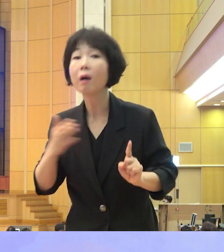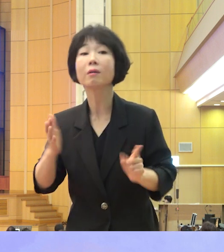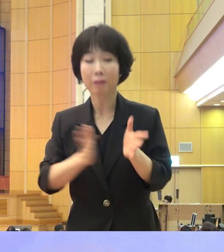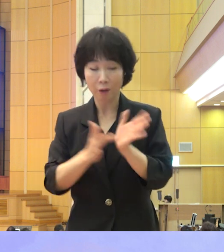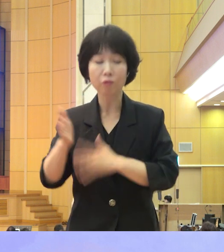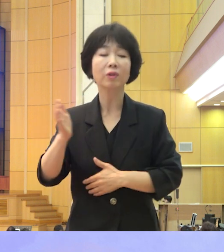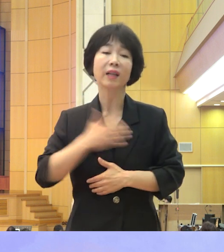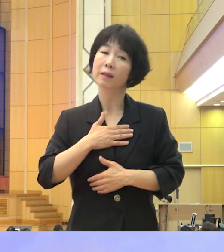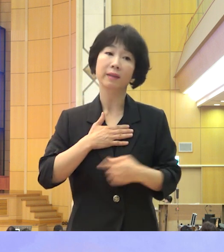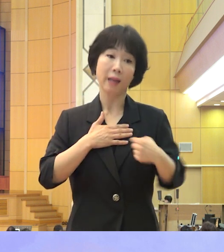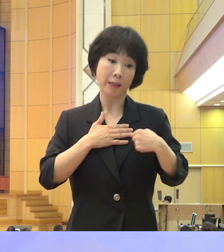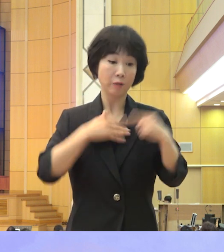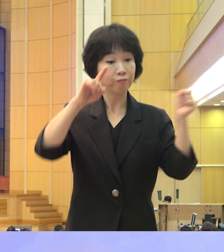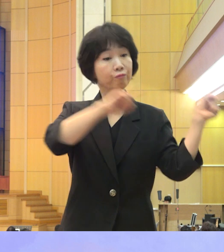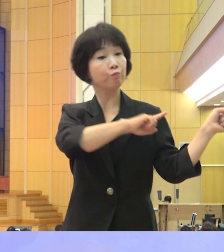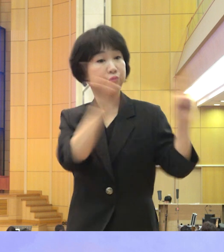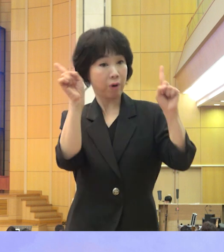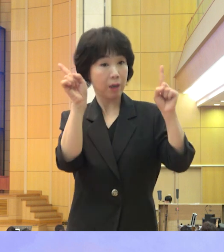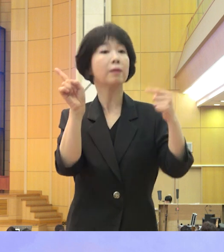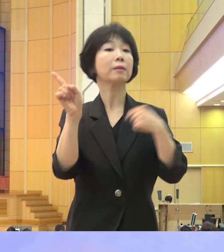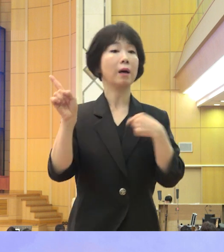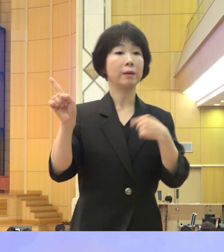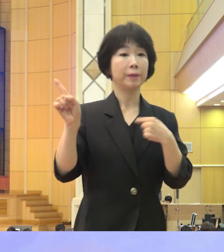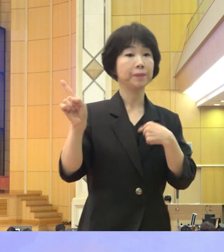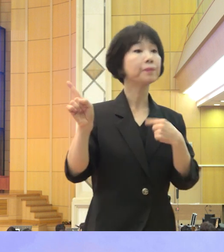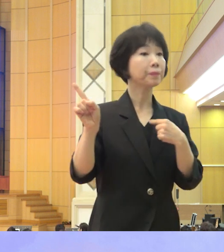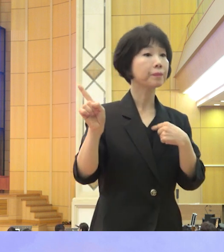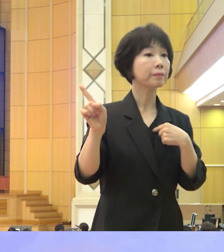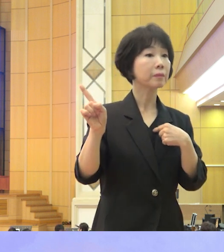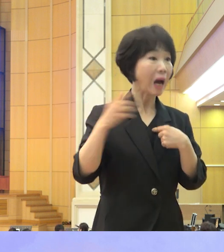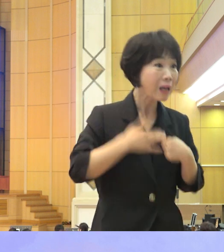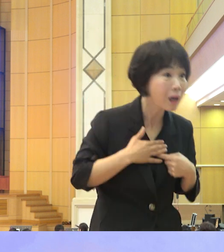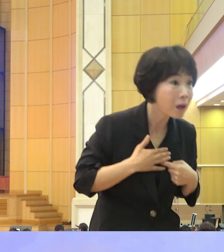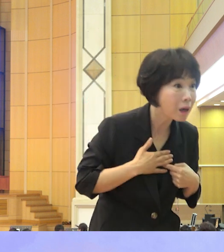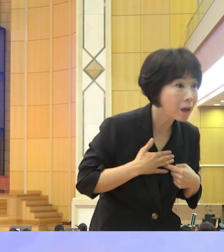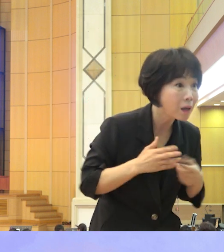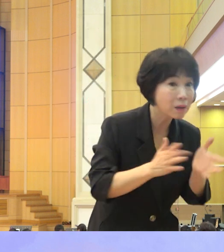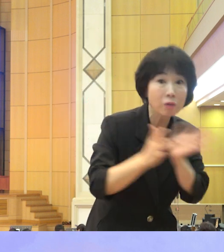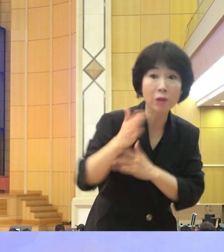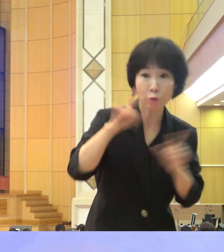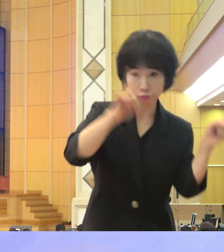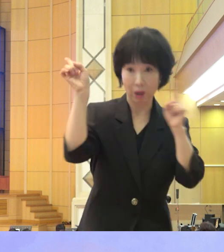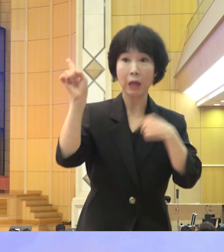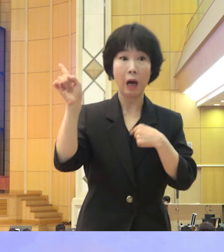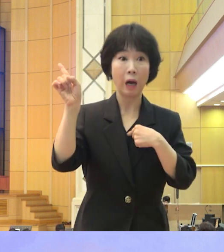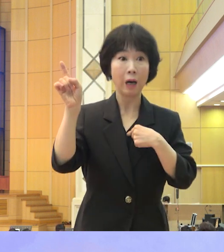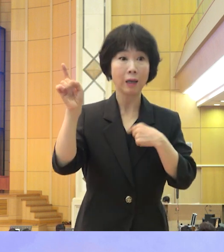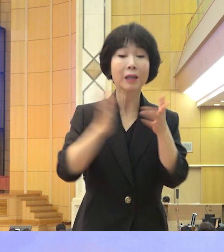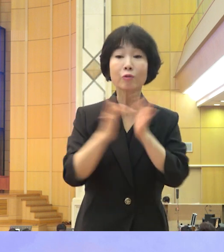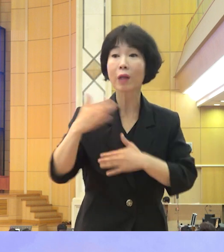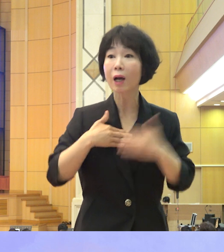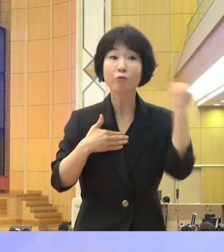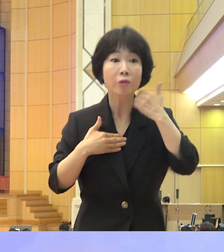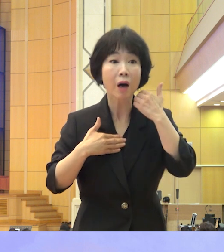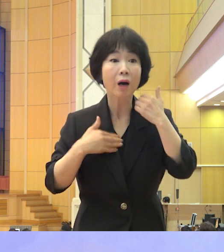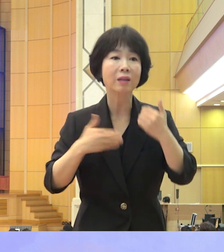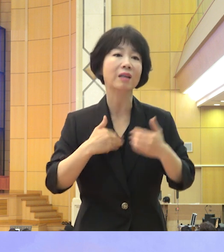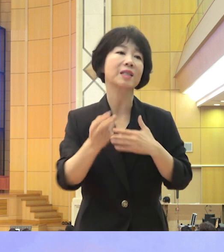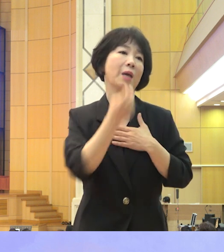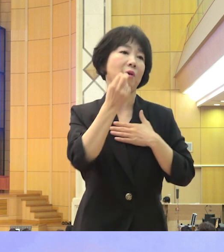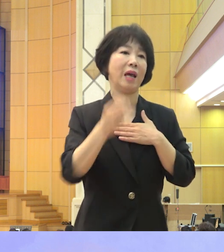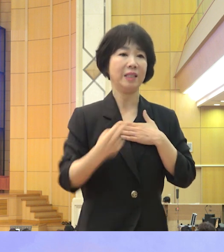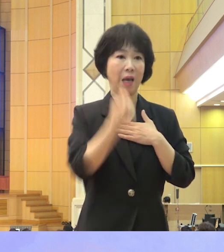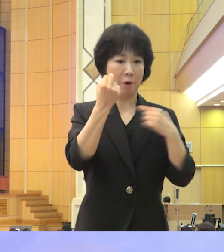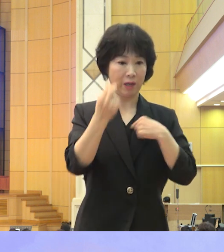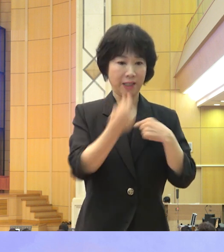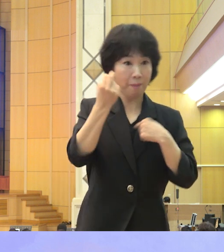이렇게 말합니다. 예수께서 이르시되 나는 누구라고요? 부활이요 생명이니